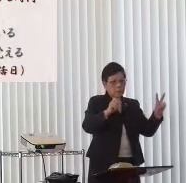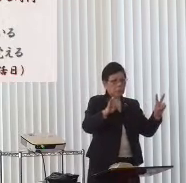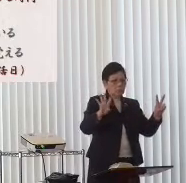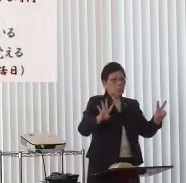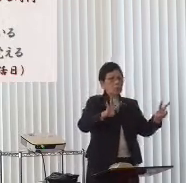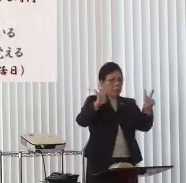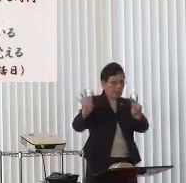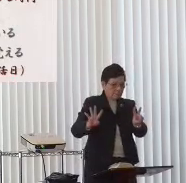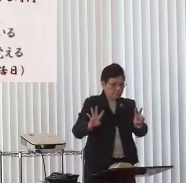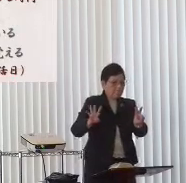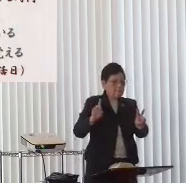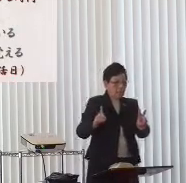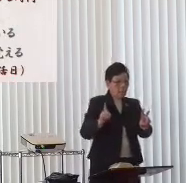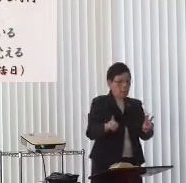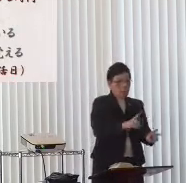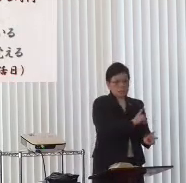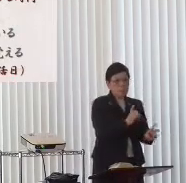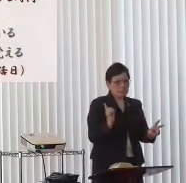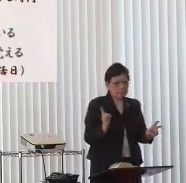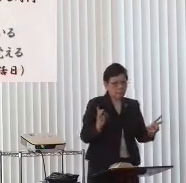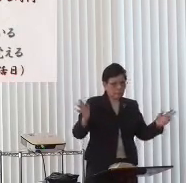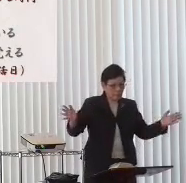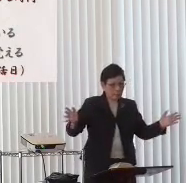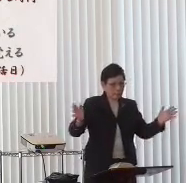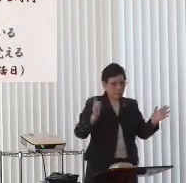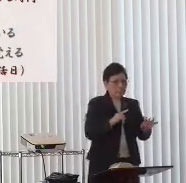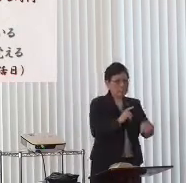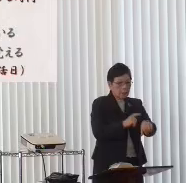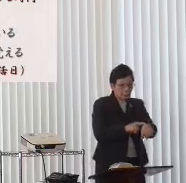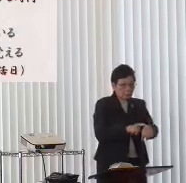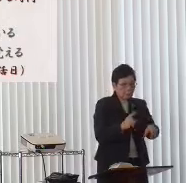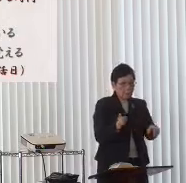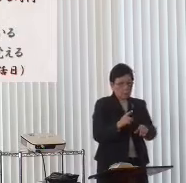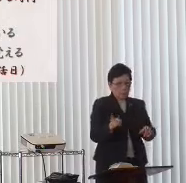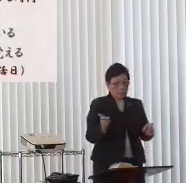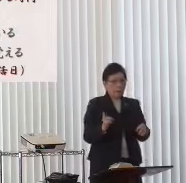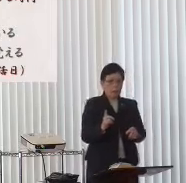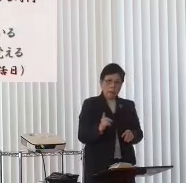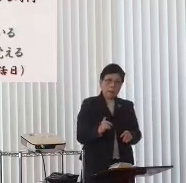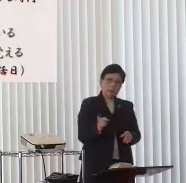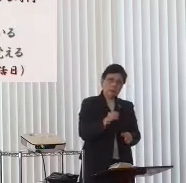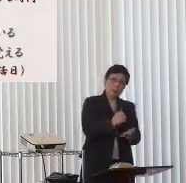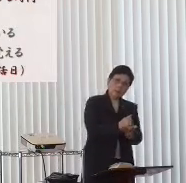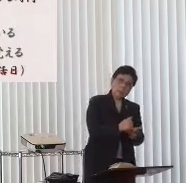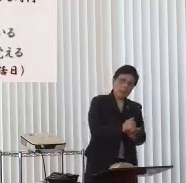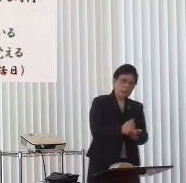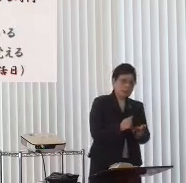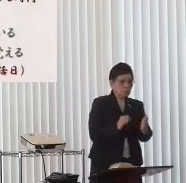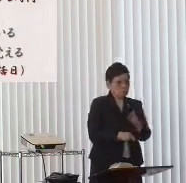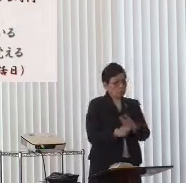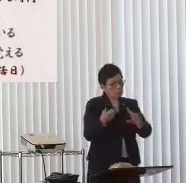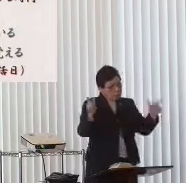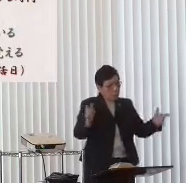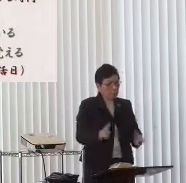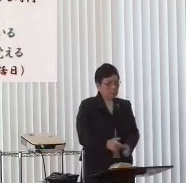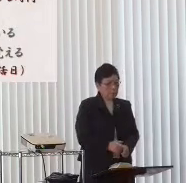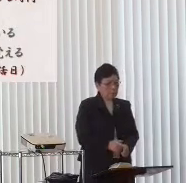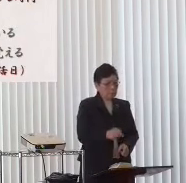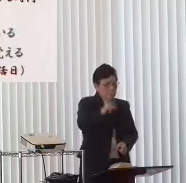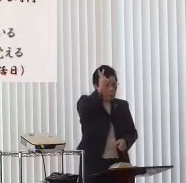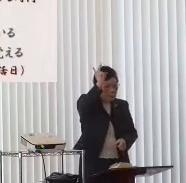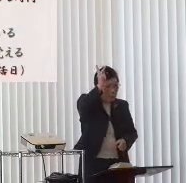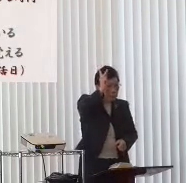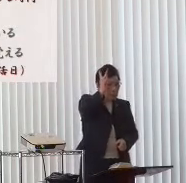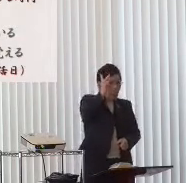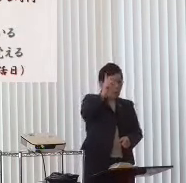約365日、これは決して偶然そうなったわけではありませんで、神様が私たちの